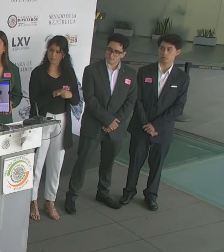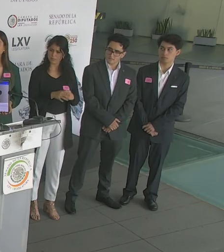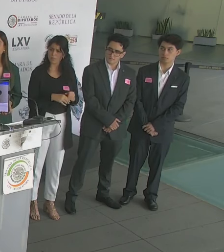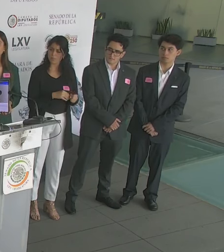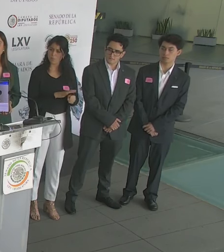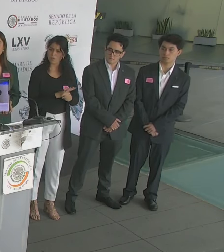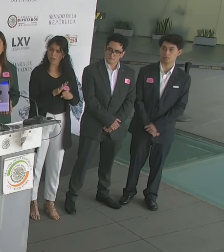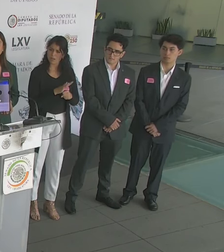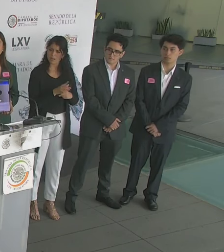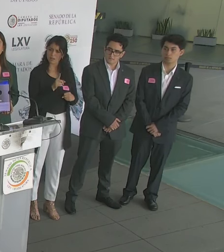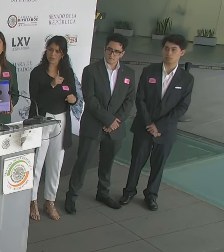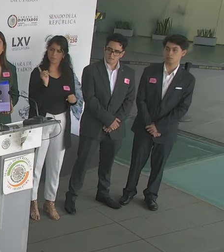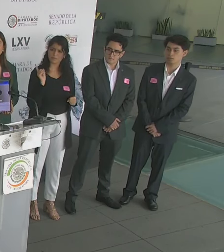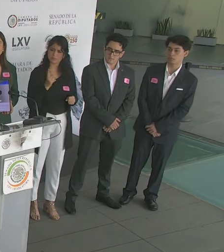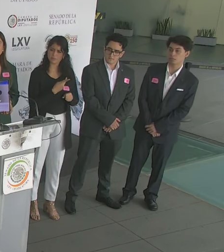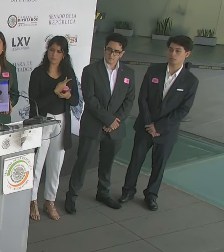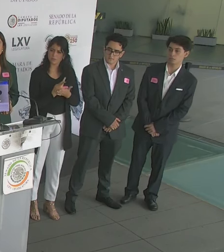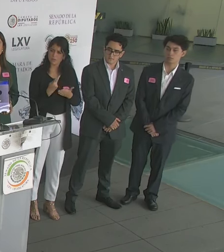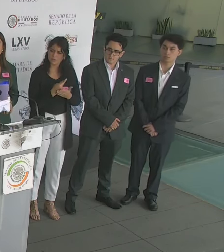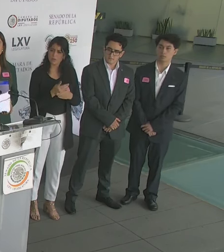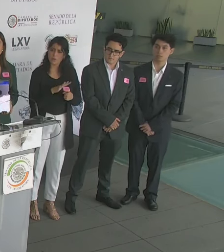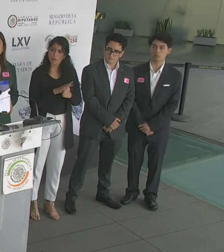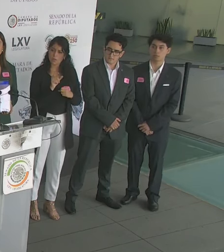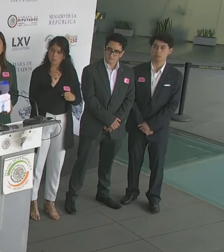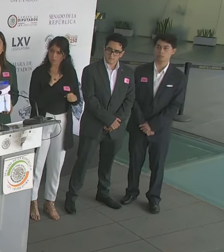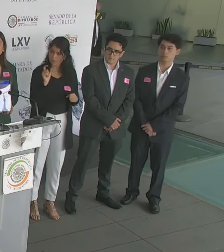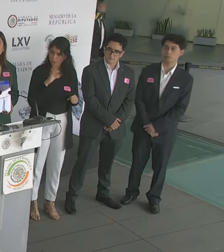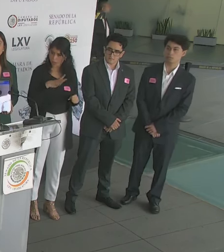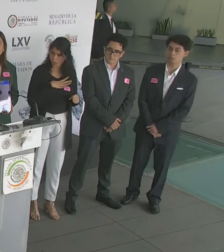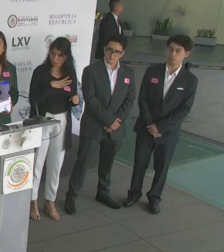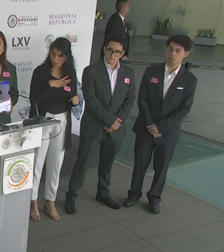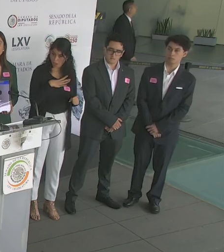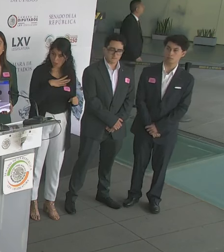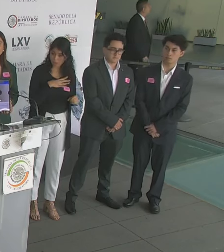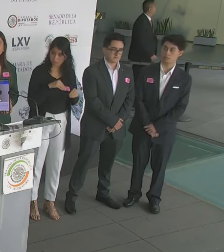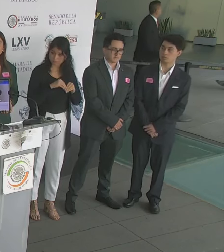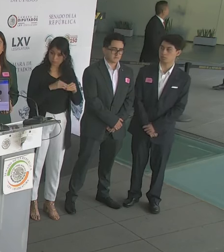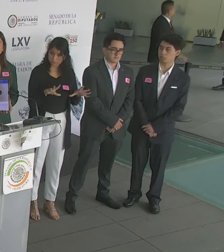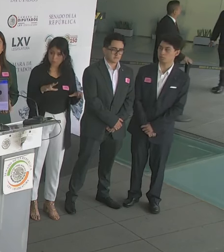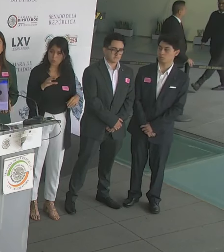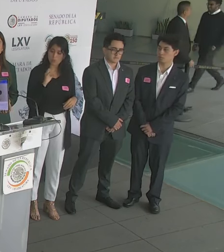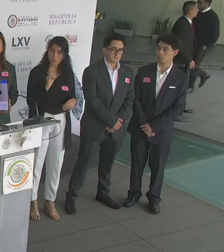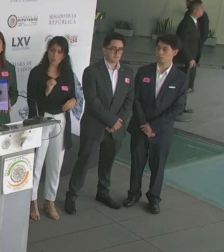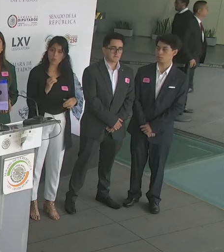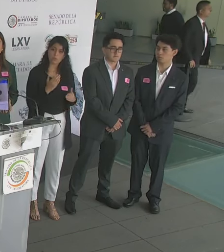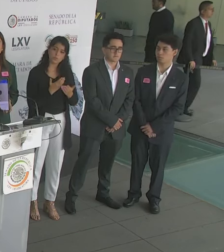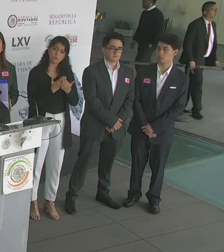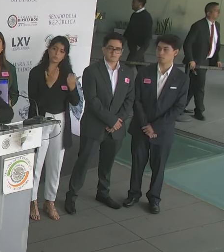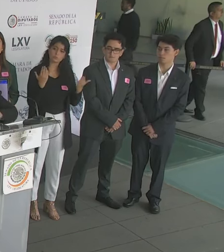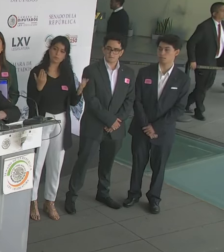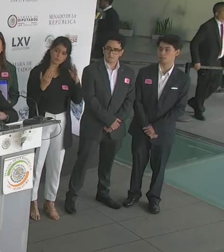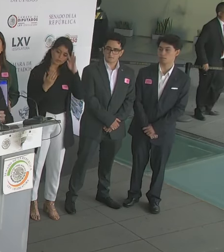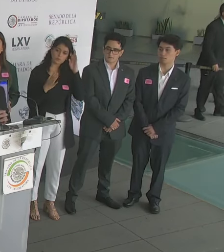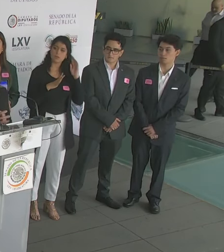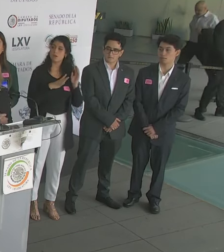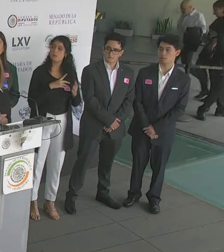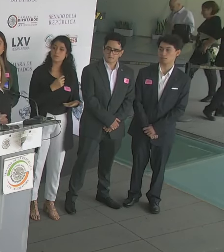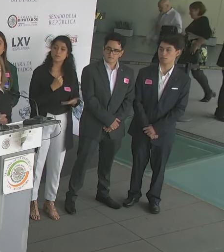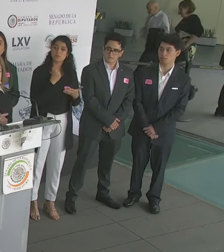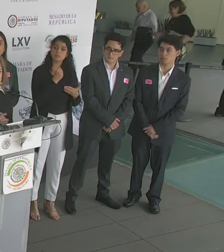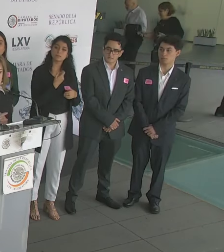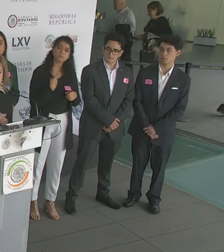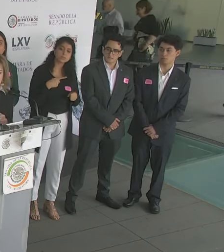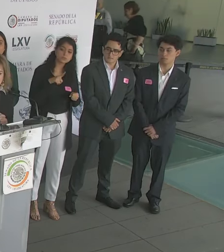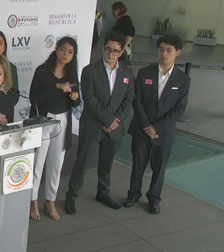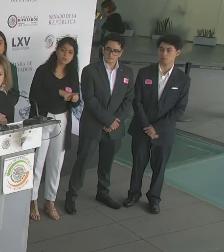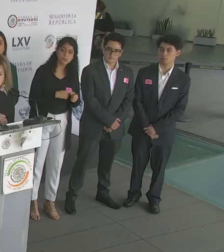si este proyecto contó con algún financiamiento público o ustedes tuvieron que financiarlo de manera personal esto